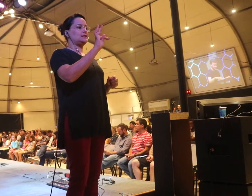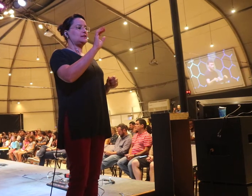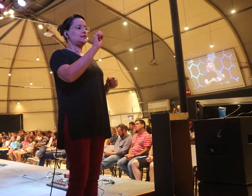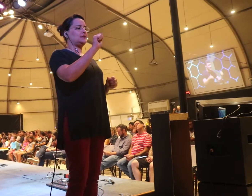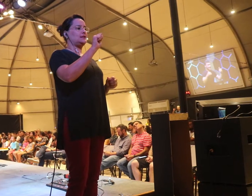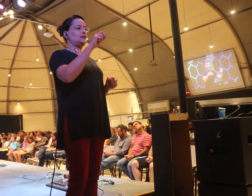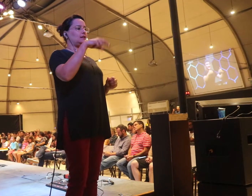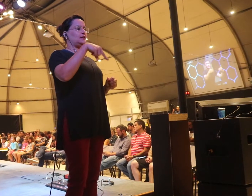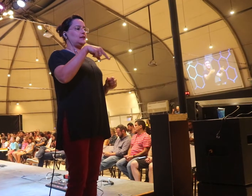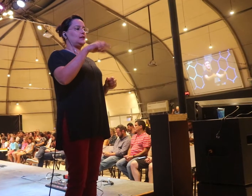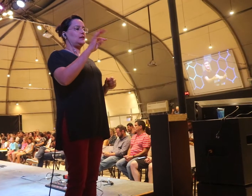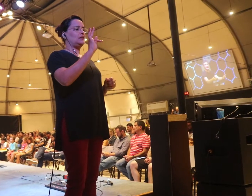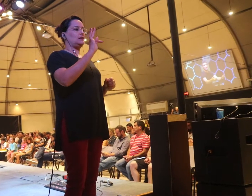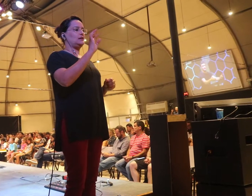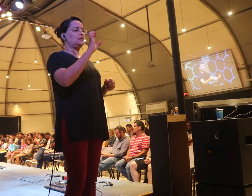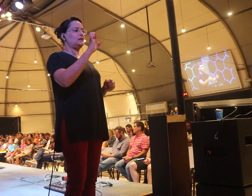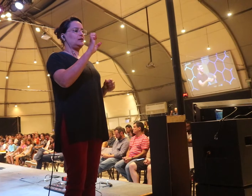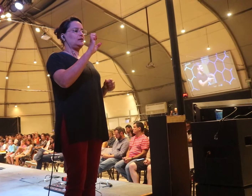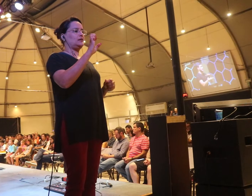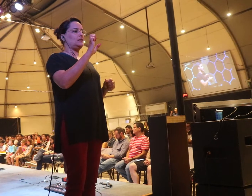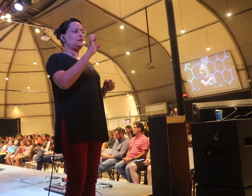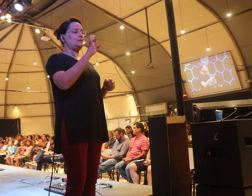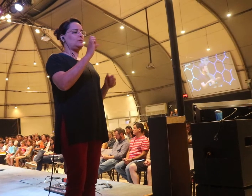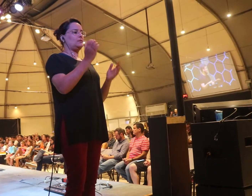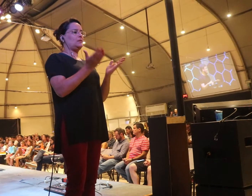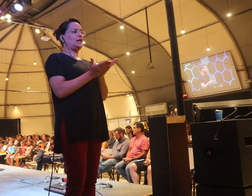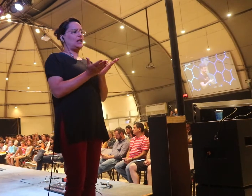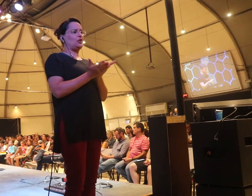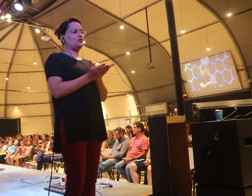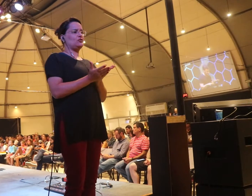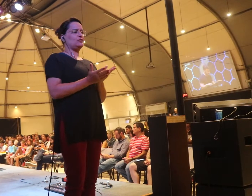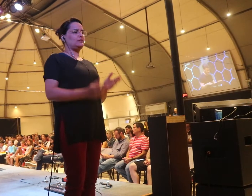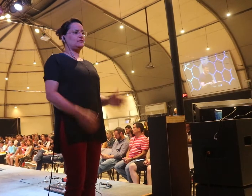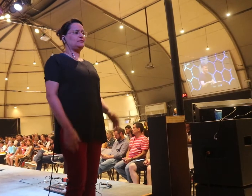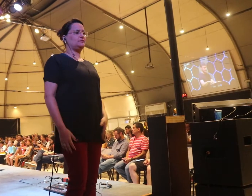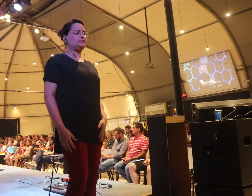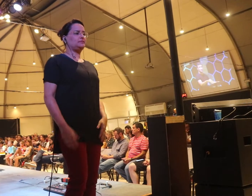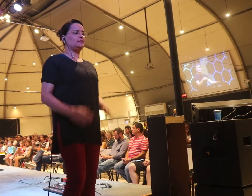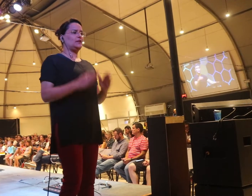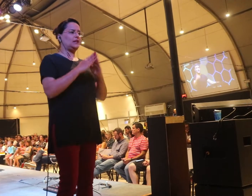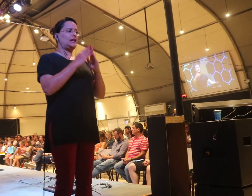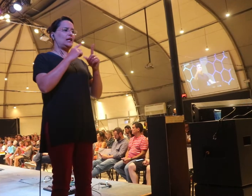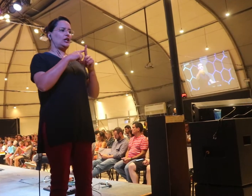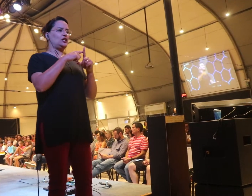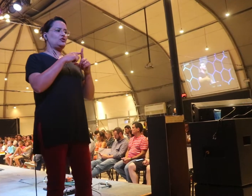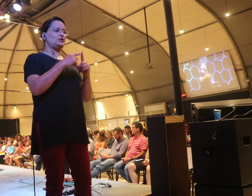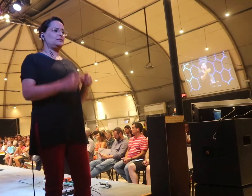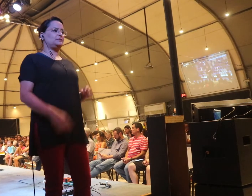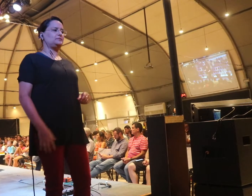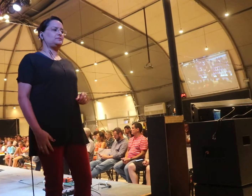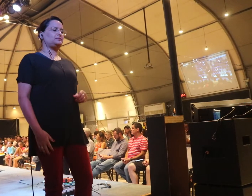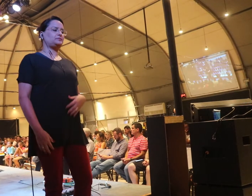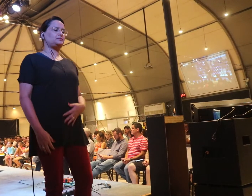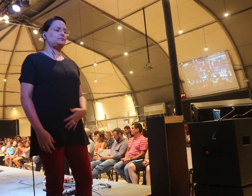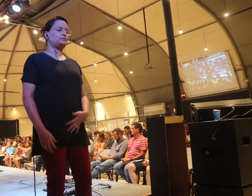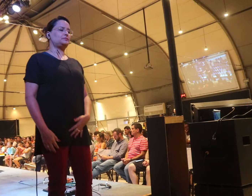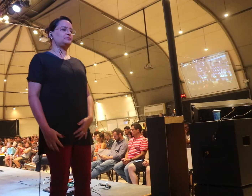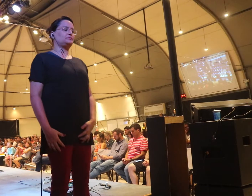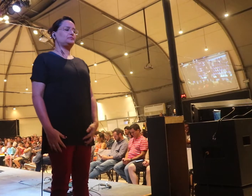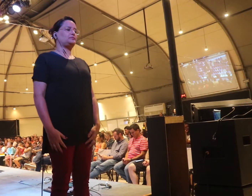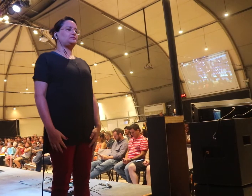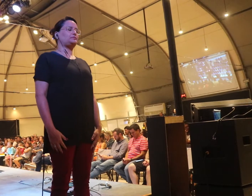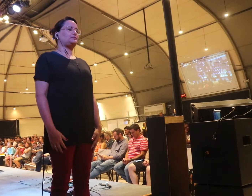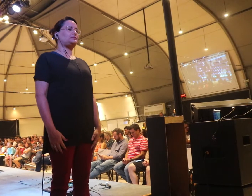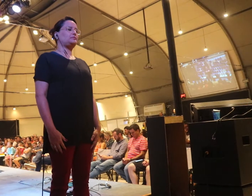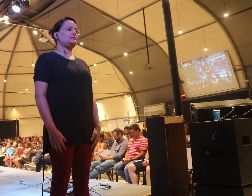de Deus gratuitamente. Gratuitamente, é de graça. E que isso só é possível por causa de